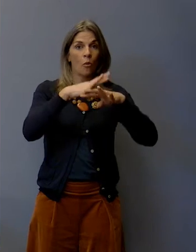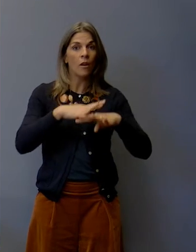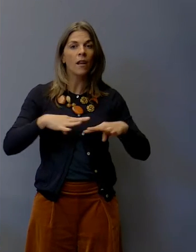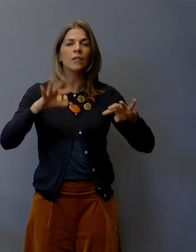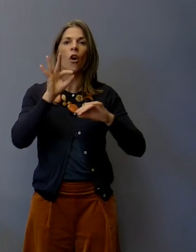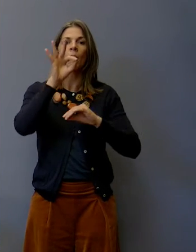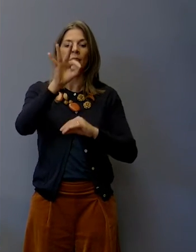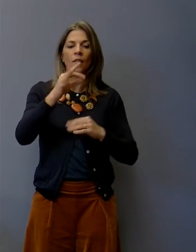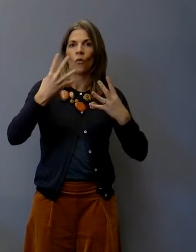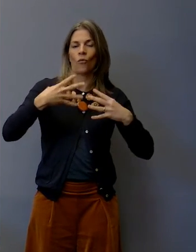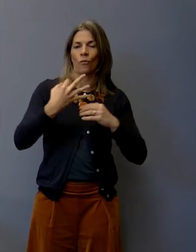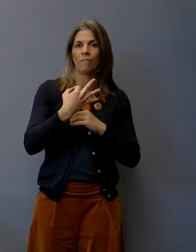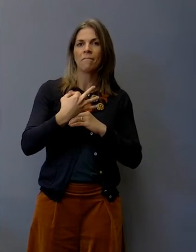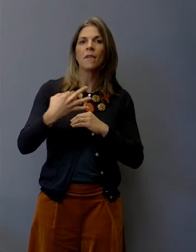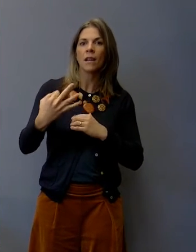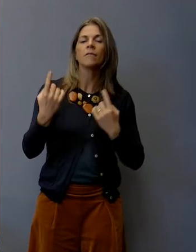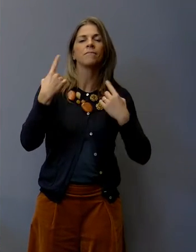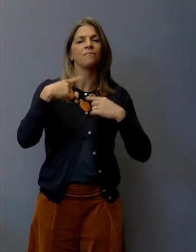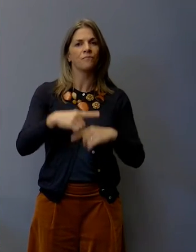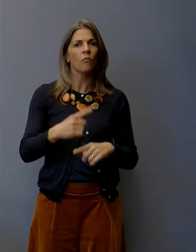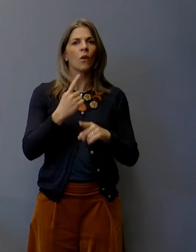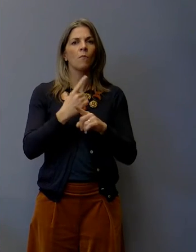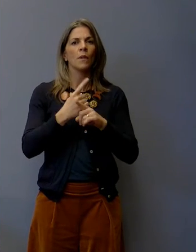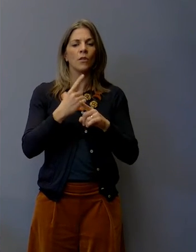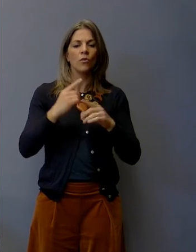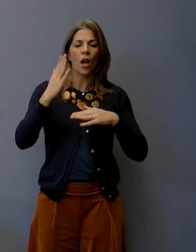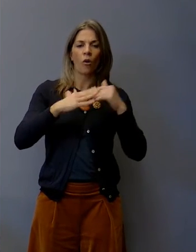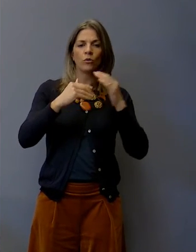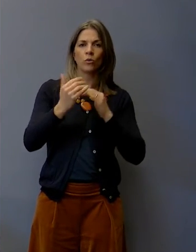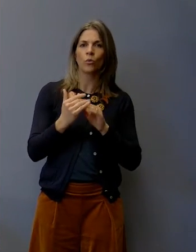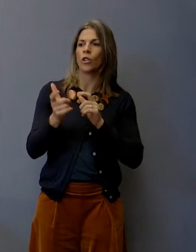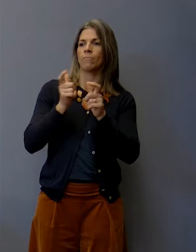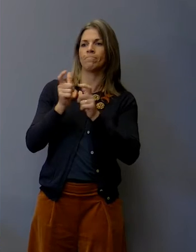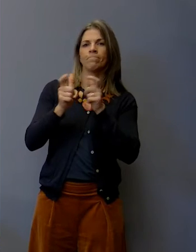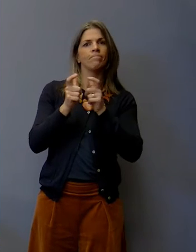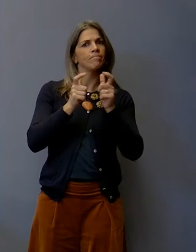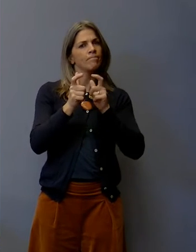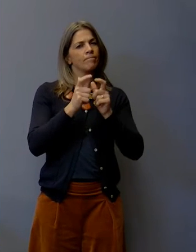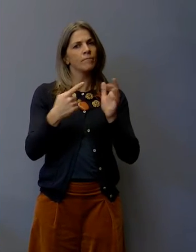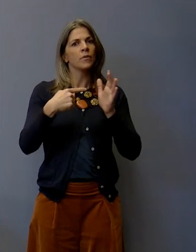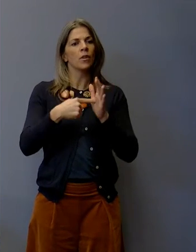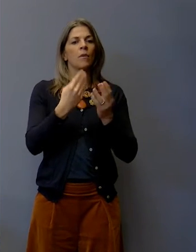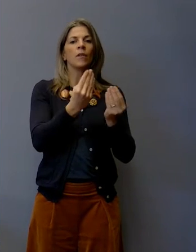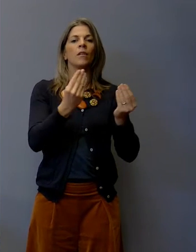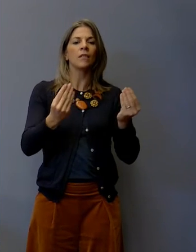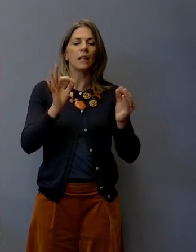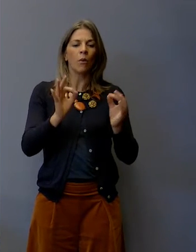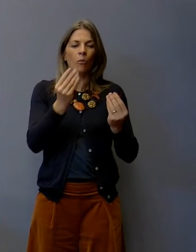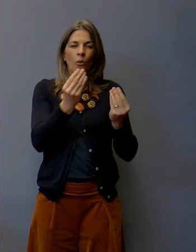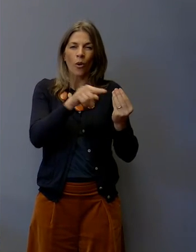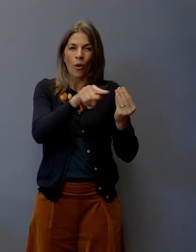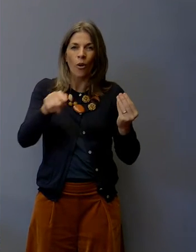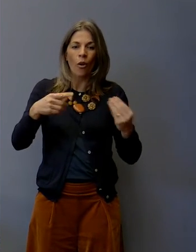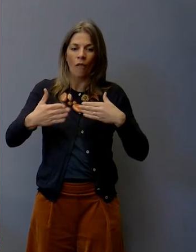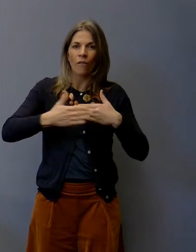per questo è indispensabile costruire interlocuzioni stabili con i soggetti che sono prossimi alla comunità più debole e che non devono